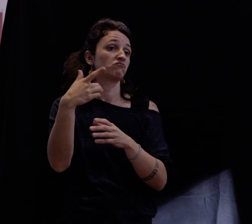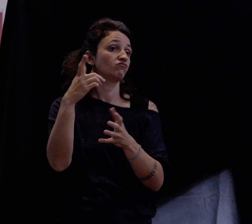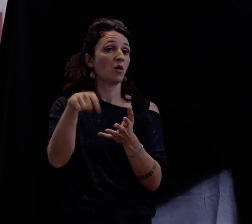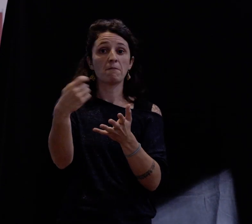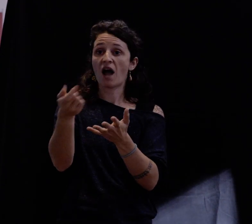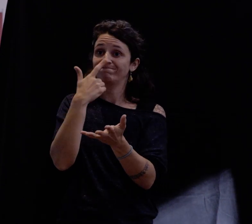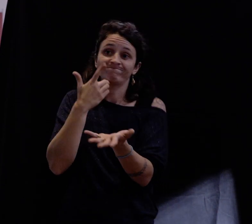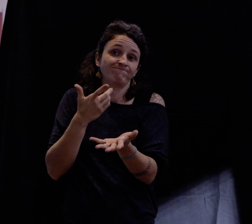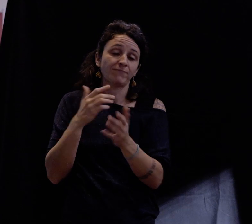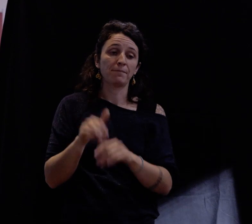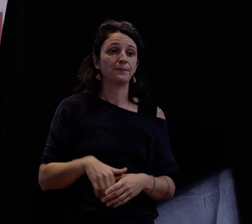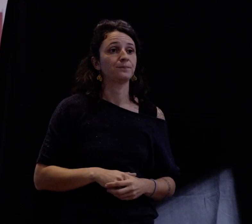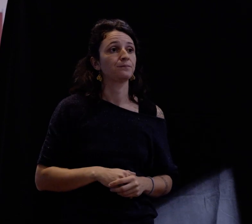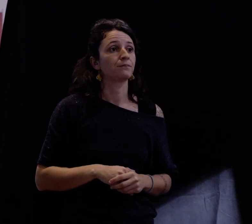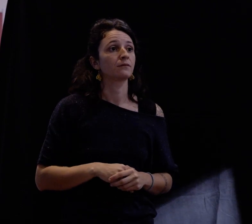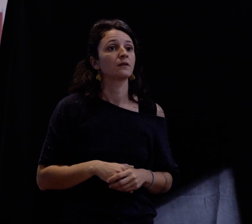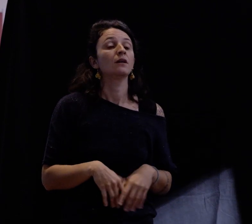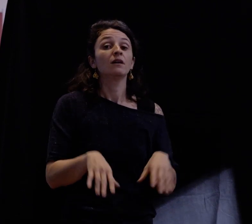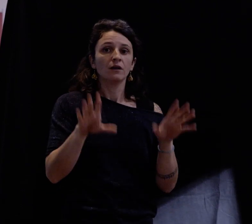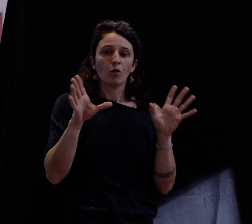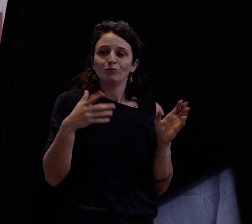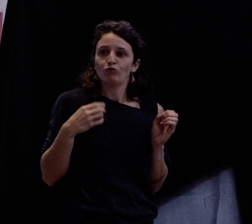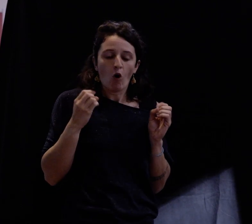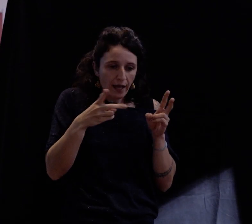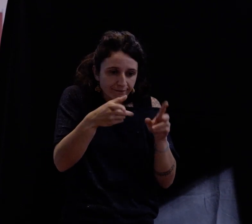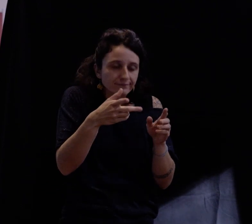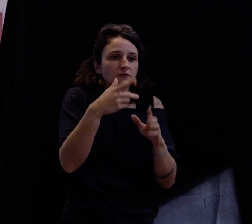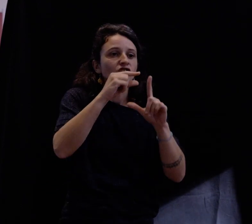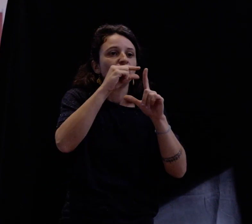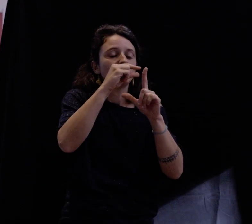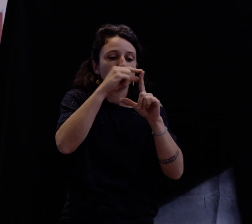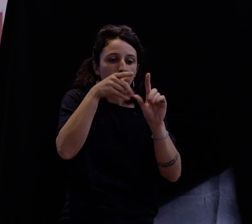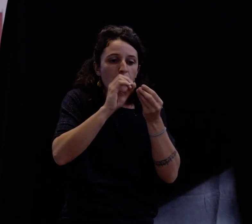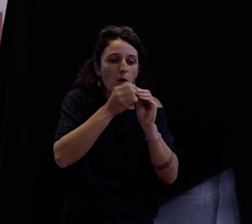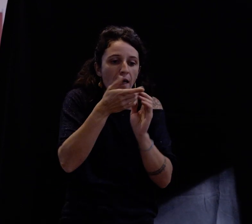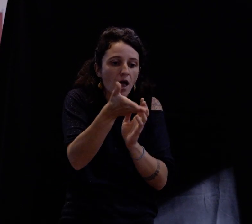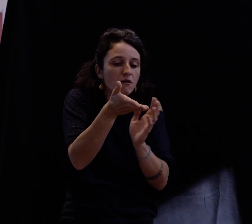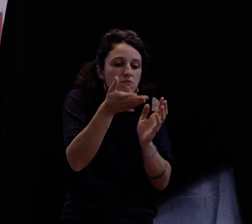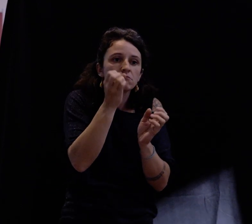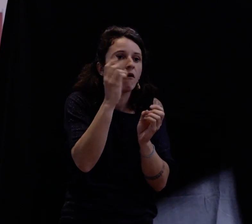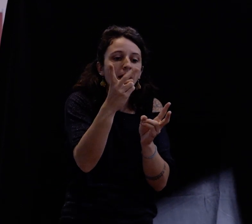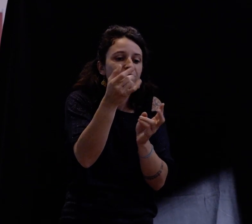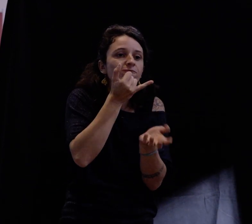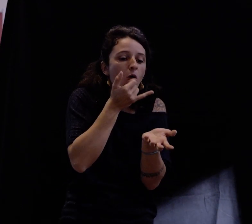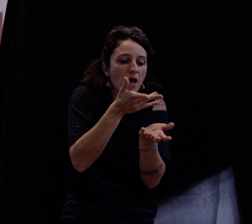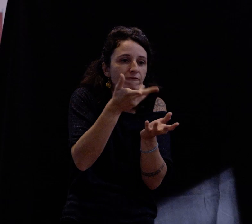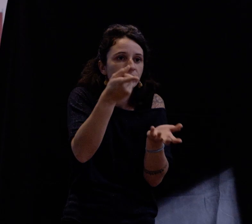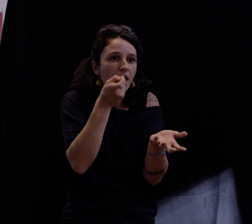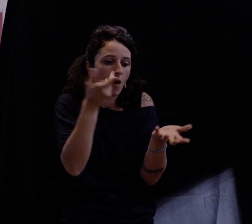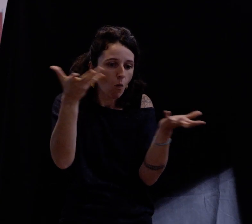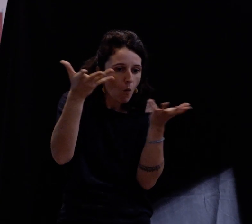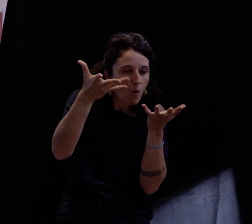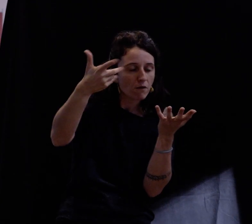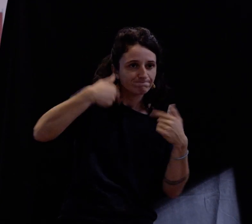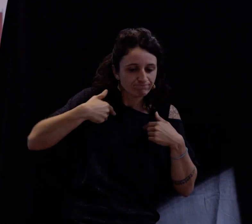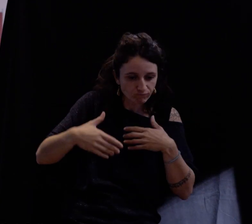Bon, et maintenant, la question, c'est de savoir, ok, donc il y a une faute d'orthographe dans ce gène-là, mais elle sort d'où cette faute? Pourquoi c'est arrivé? Qu'est-ce que j'ai fait? Est-ce